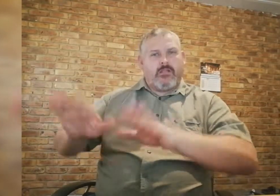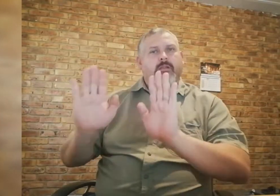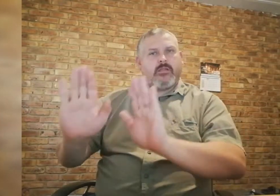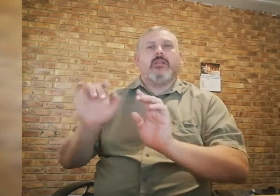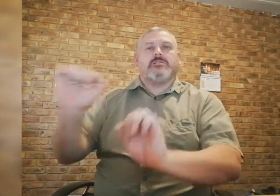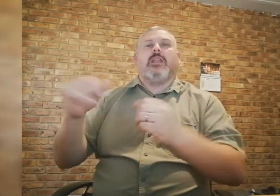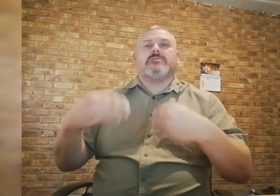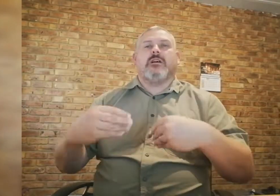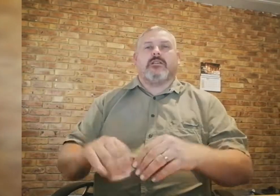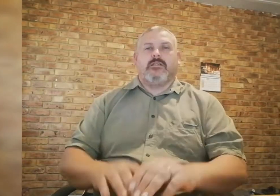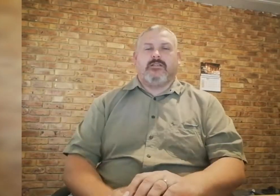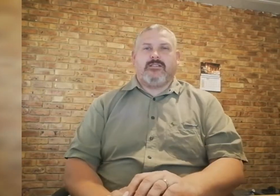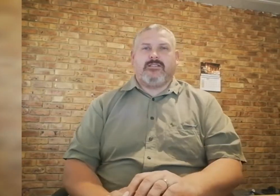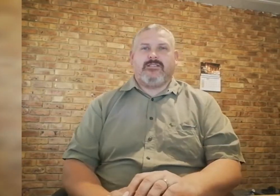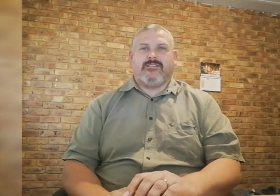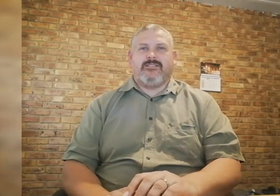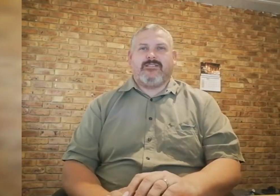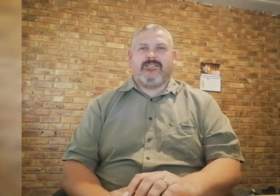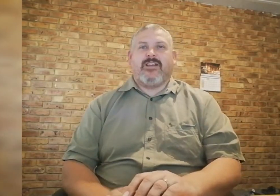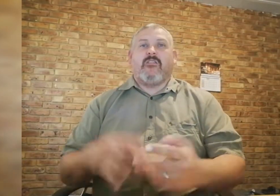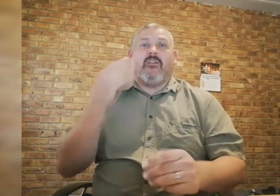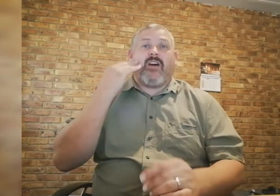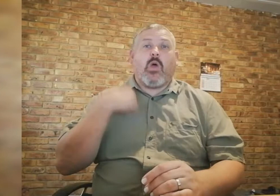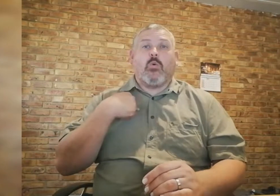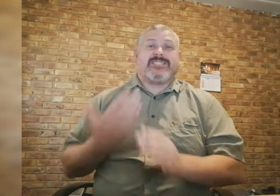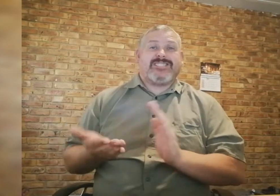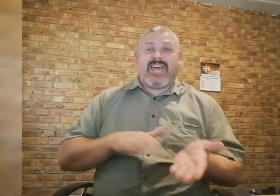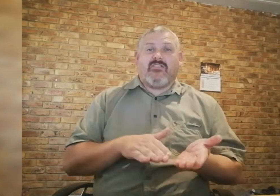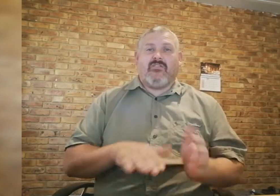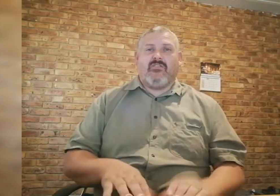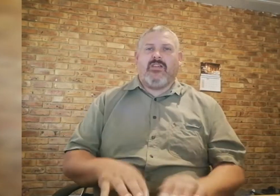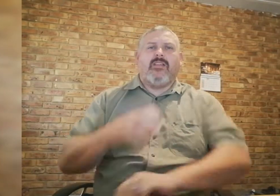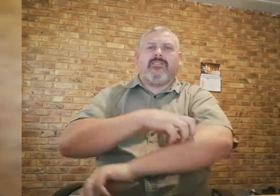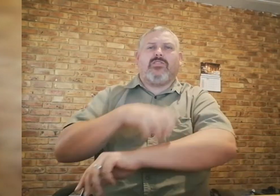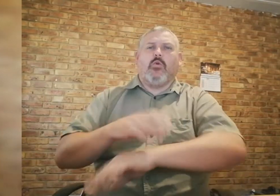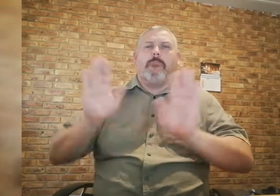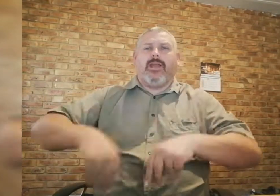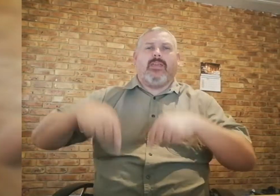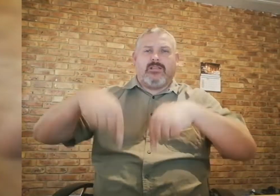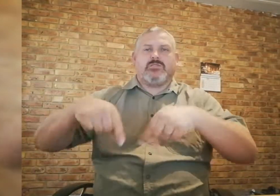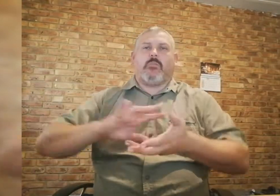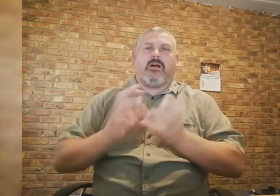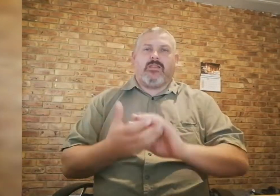is alles saak. Want wanneer ons sterf, dat du bleibst auf